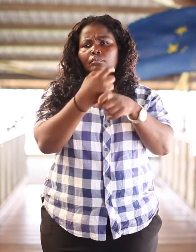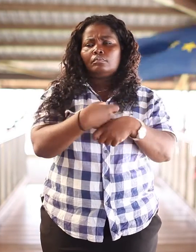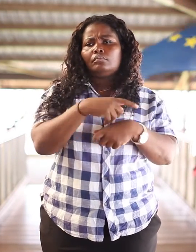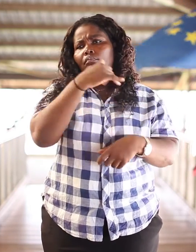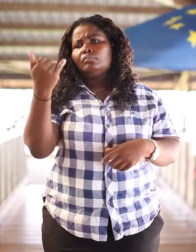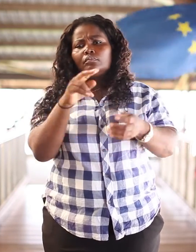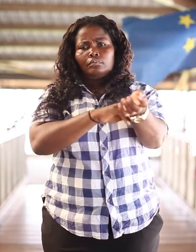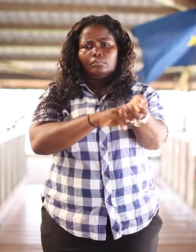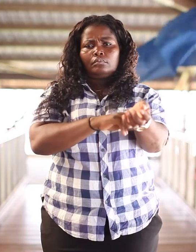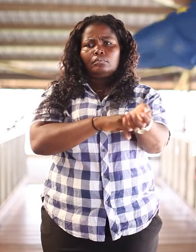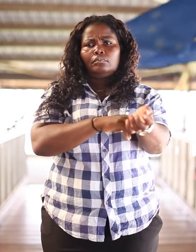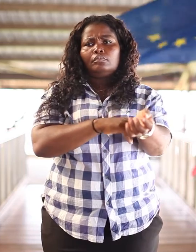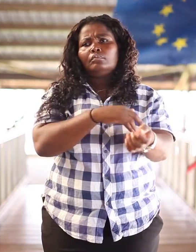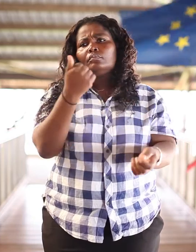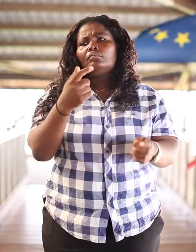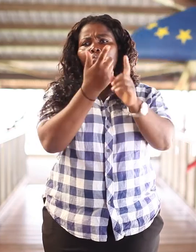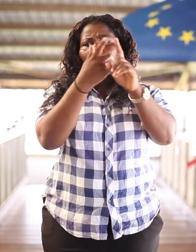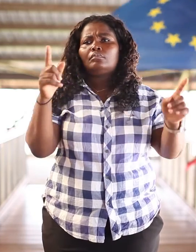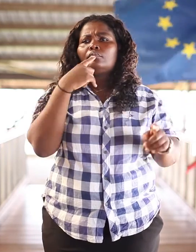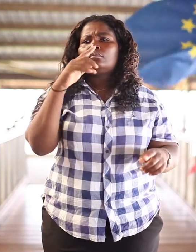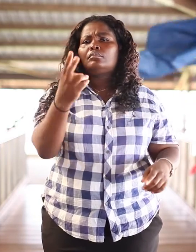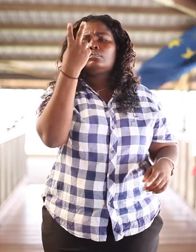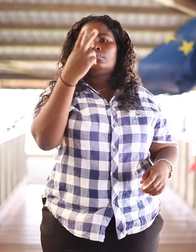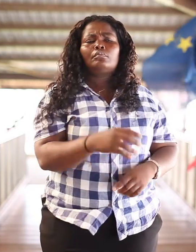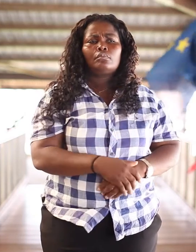a los negros en ciudadanos de segunda.